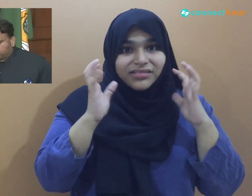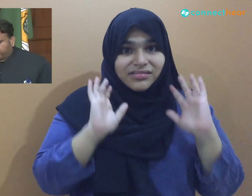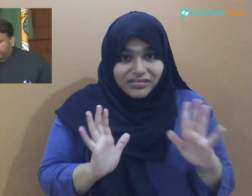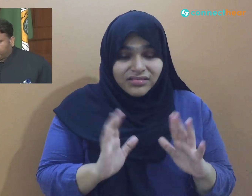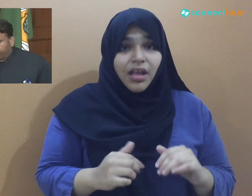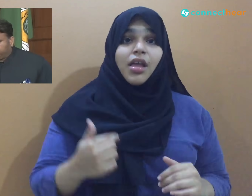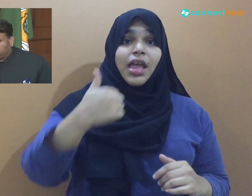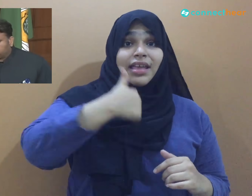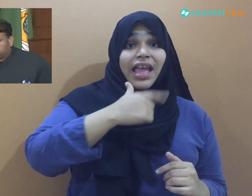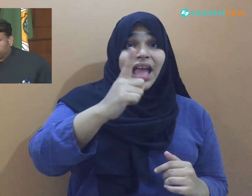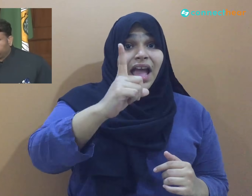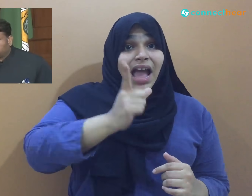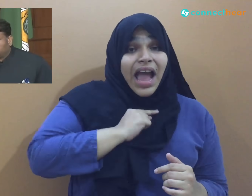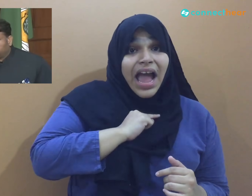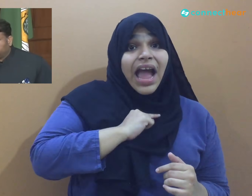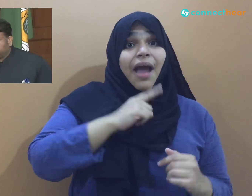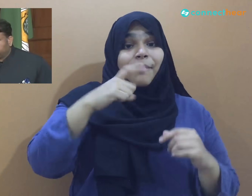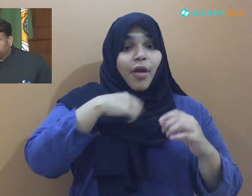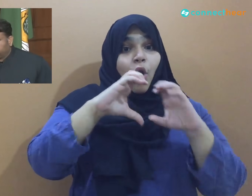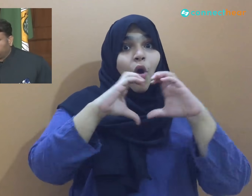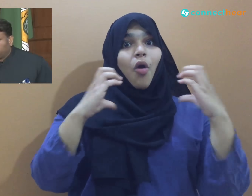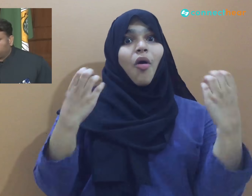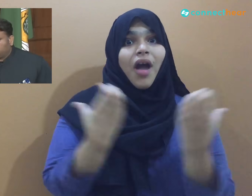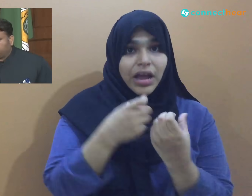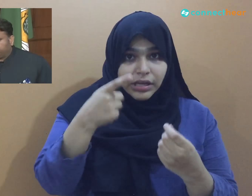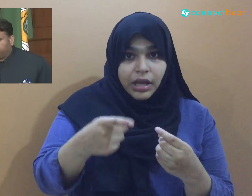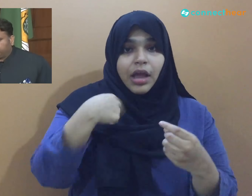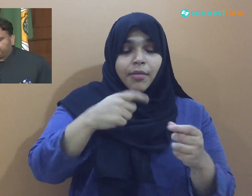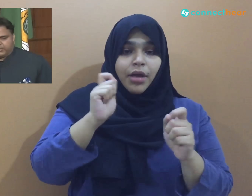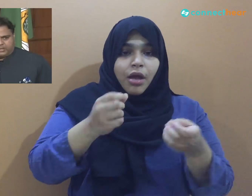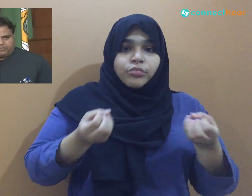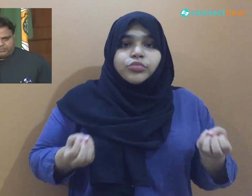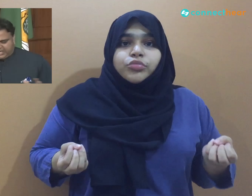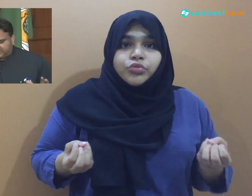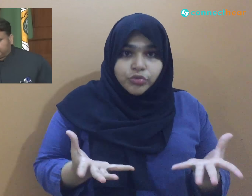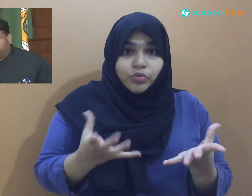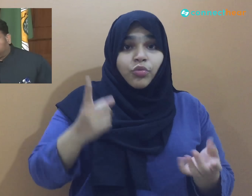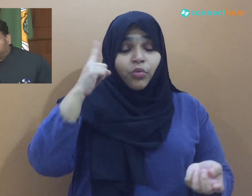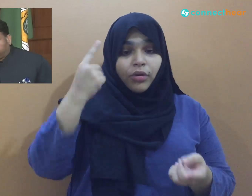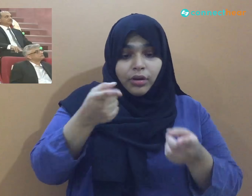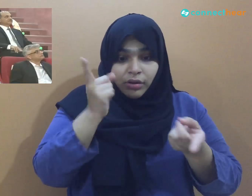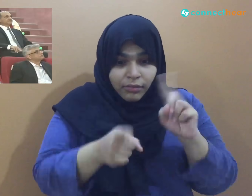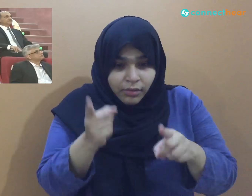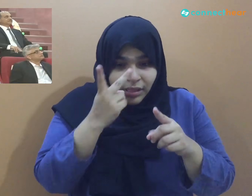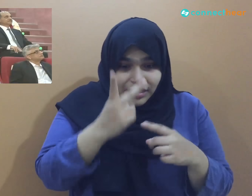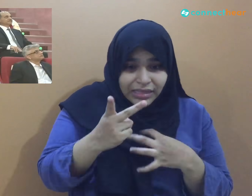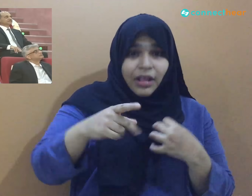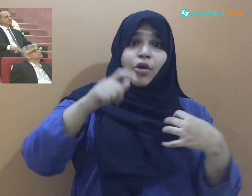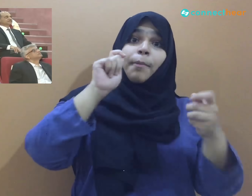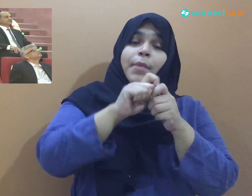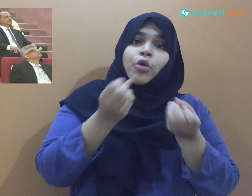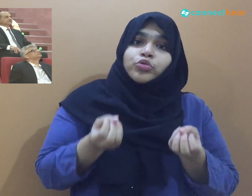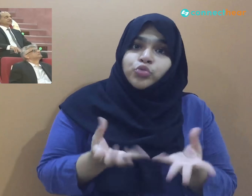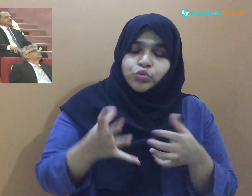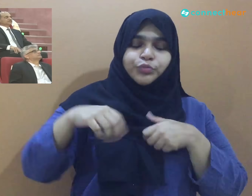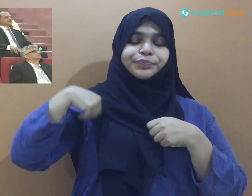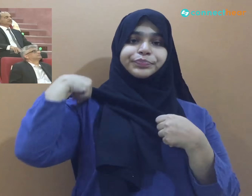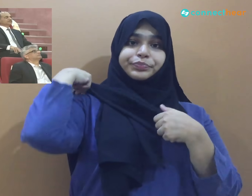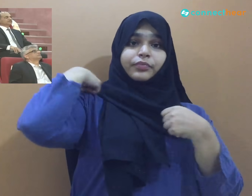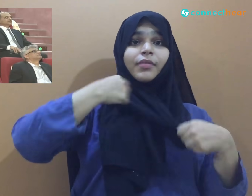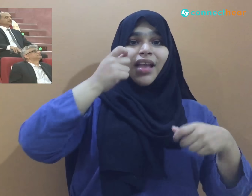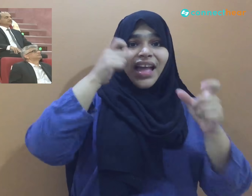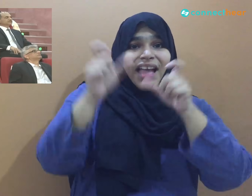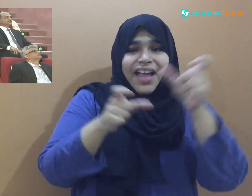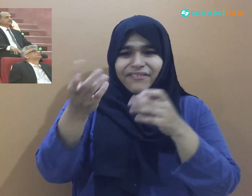جو ہماری اپنی کانسٹیٹیوئنٹ آرگنائزیشنز تھی ان کو ہم نے ٹاسک کیا کہ وہ یہ چیزیں بنائیں. پبلک